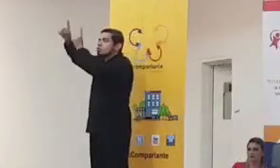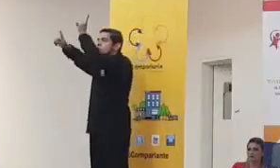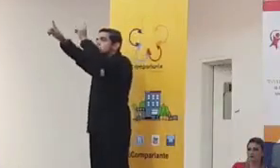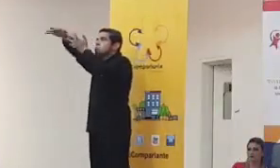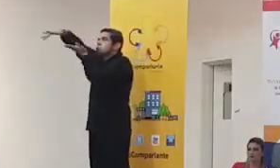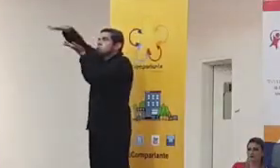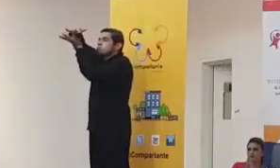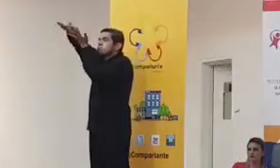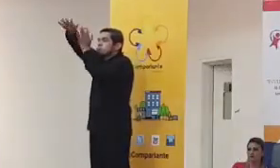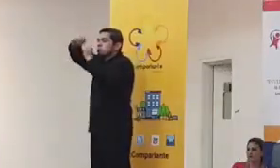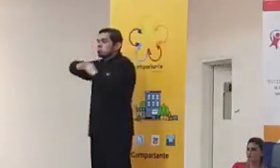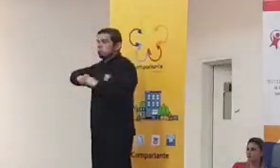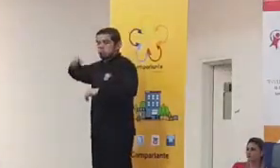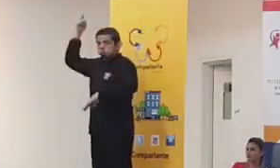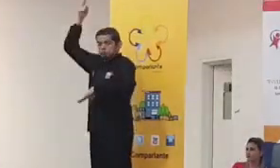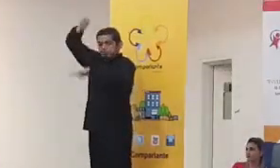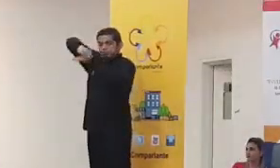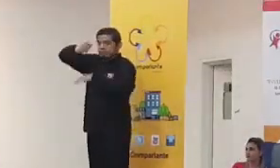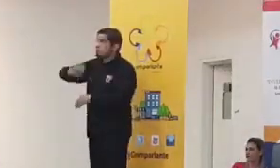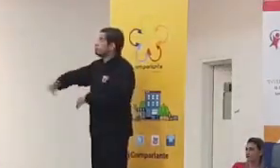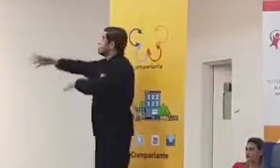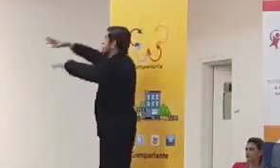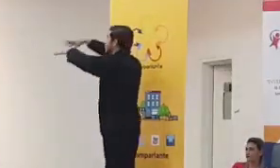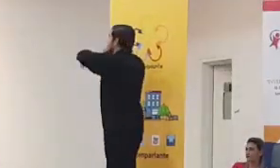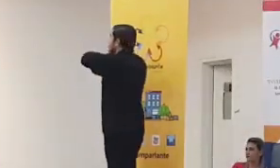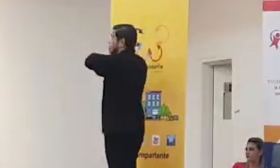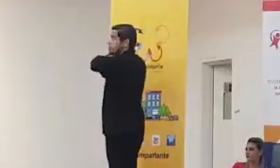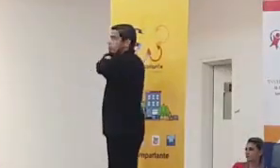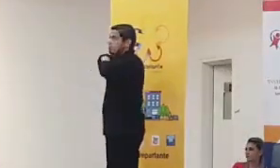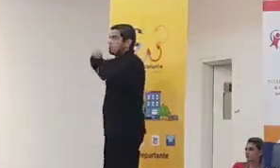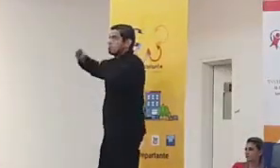cerebro. O si no, no habría mundo sin querer.